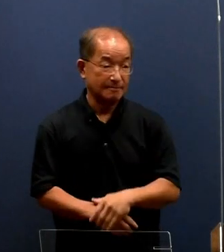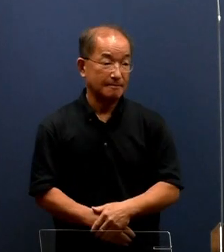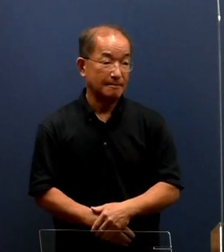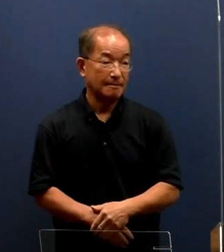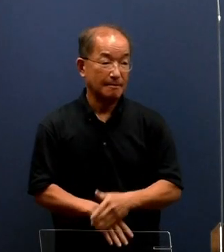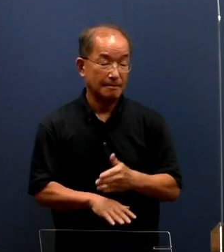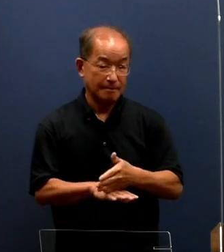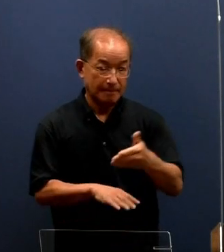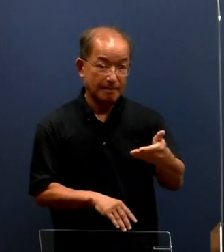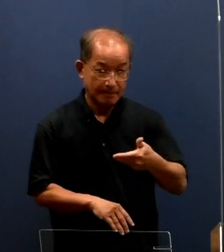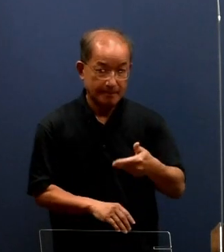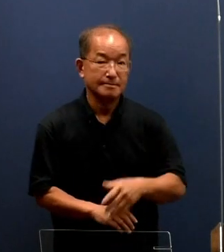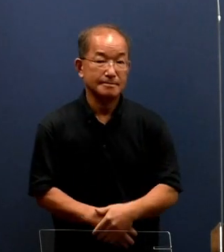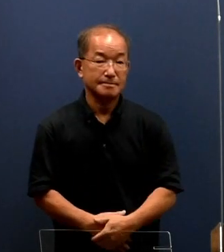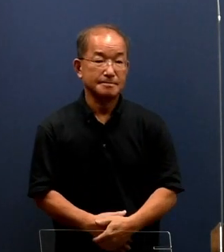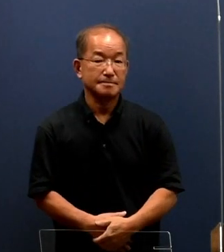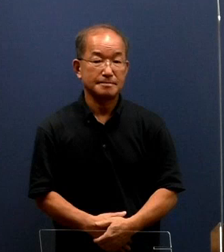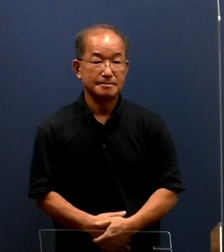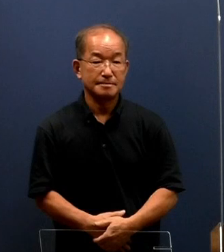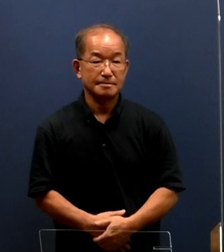ありがとうございます。